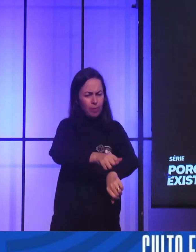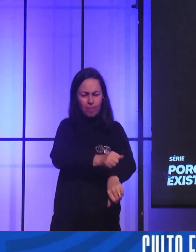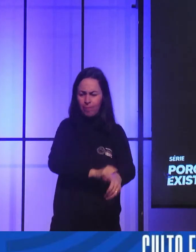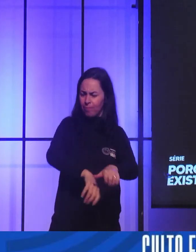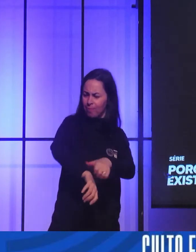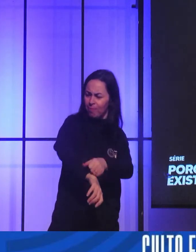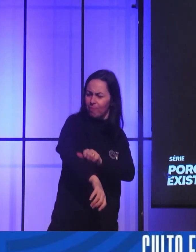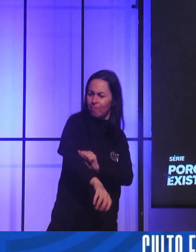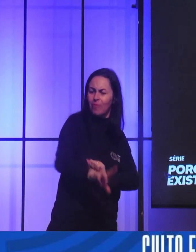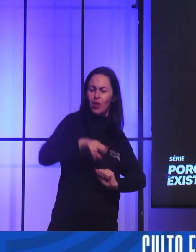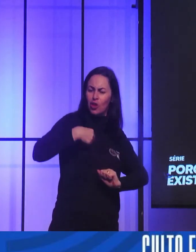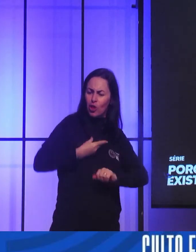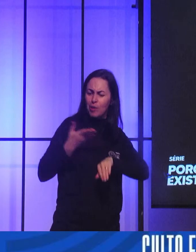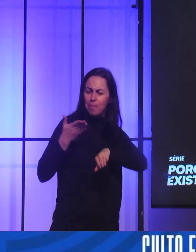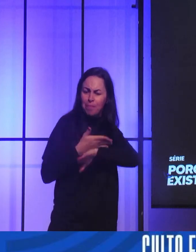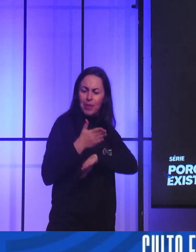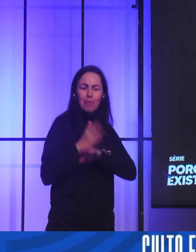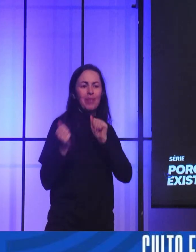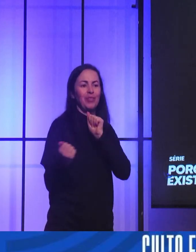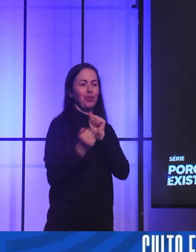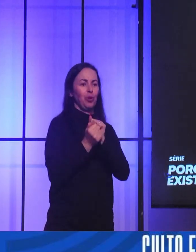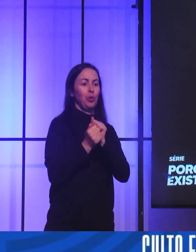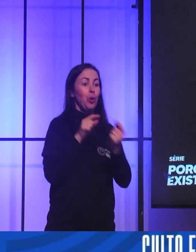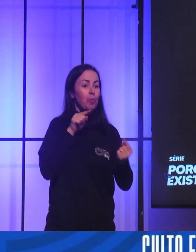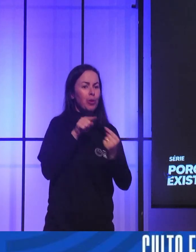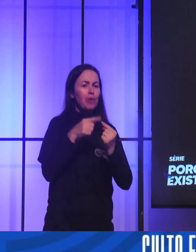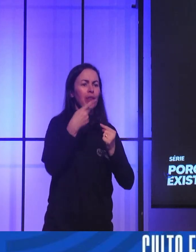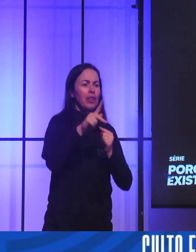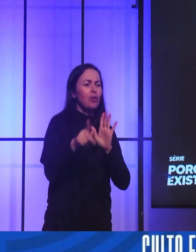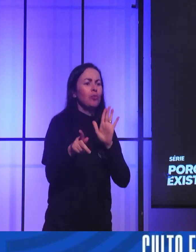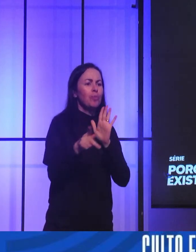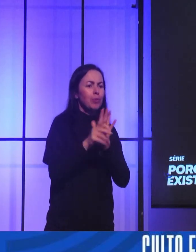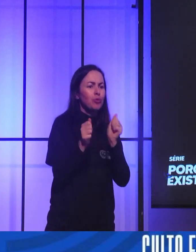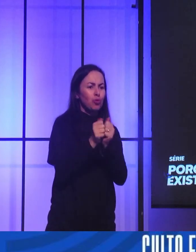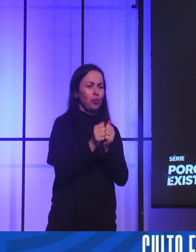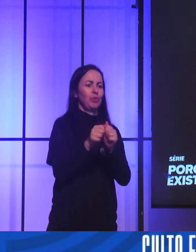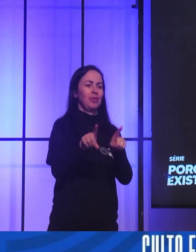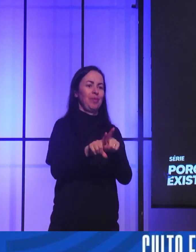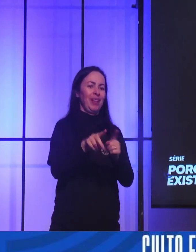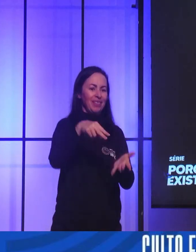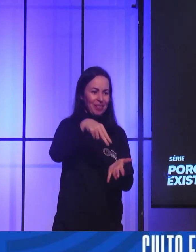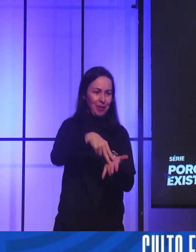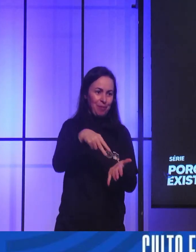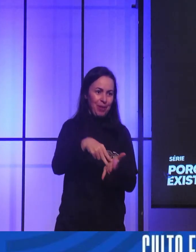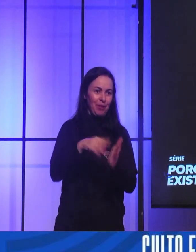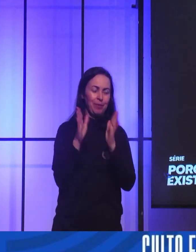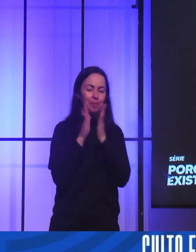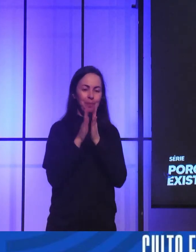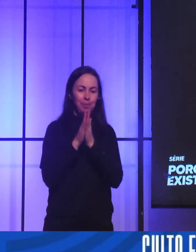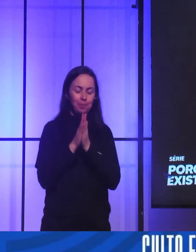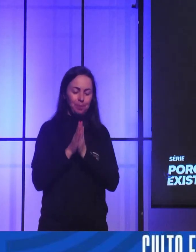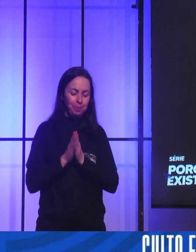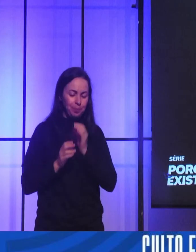e fazer parte, porque essa missão é sua também. Vamos orar? Fique em pé.